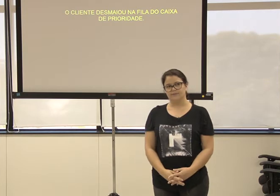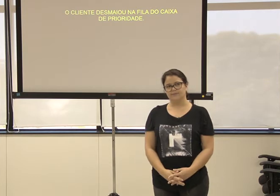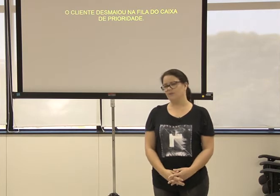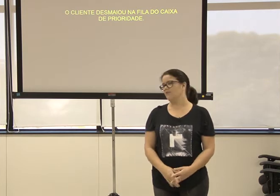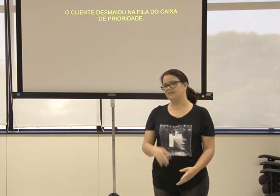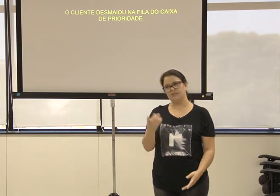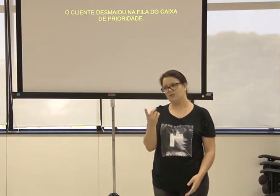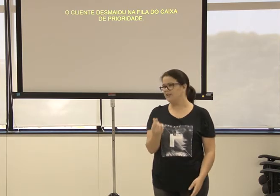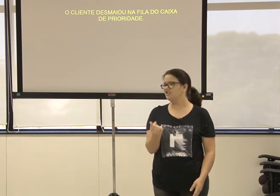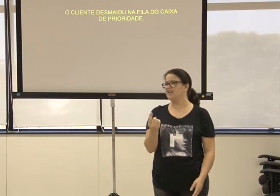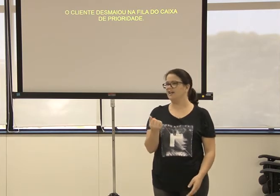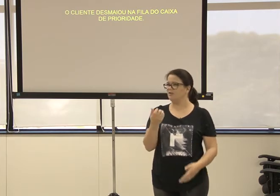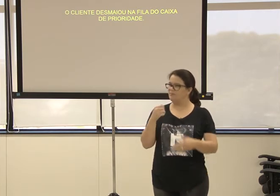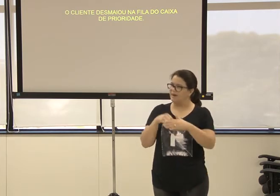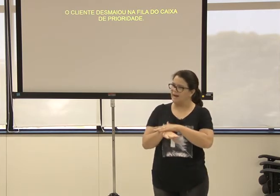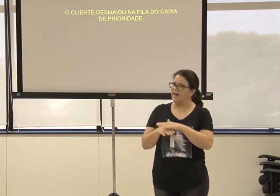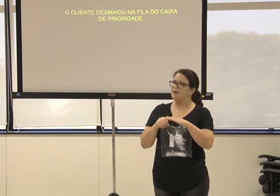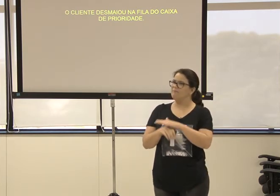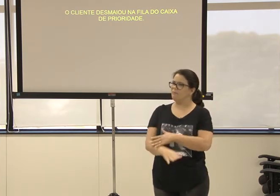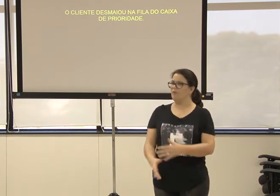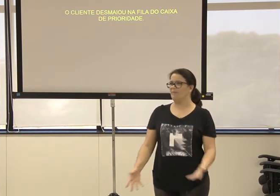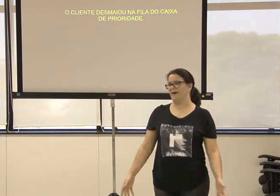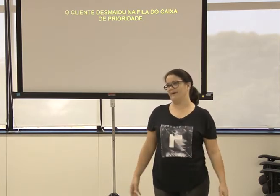Porque você não tem dinheiro para poupar.